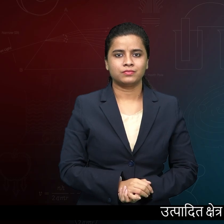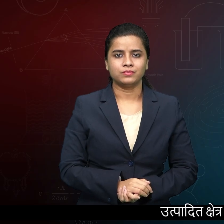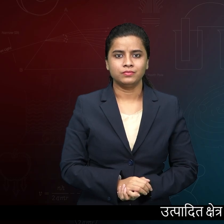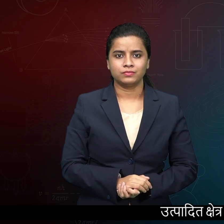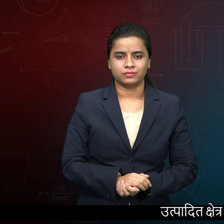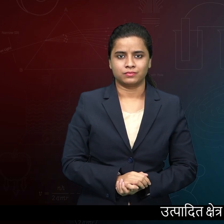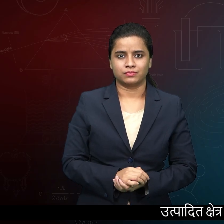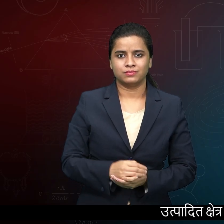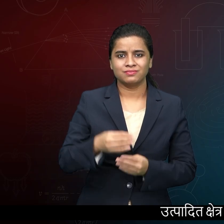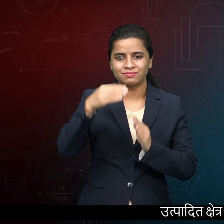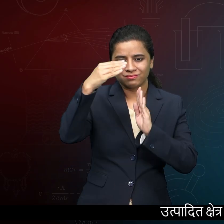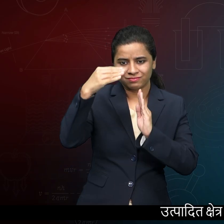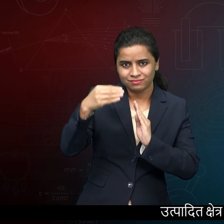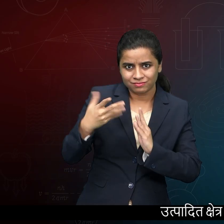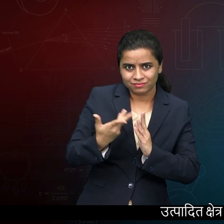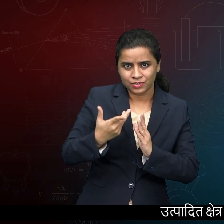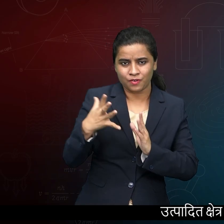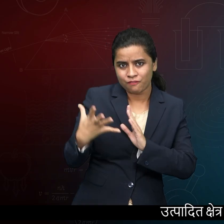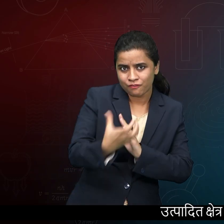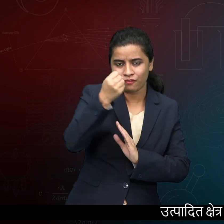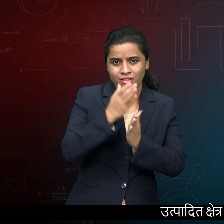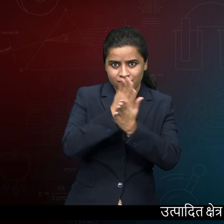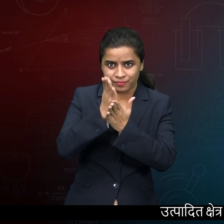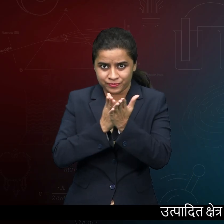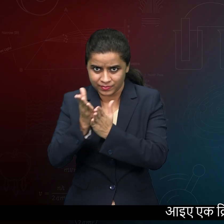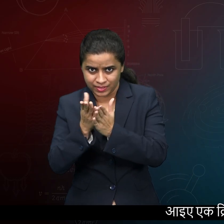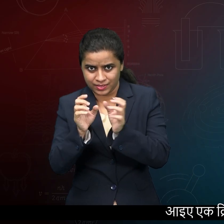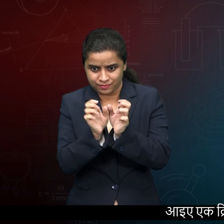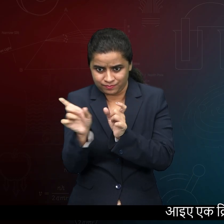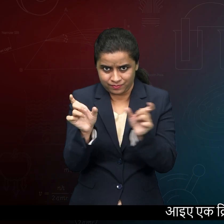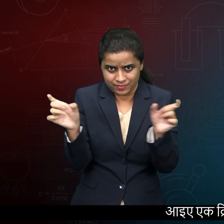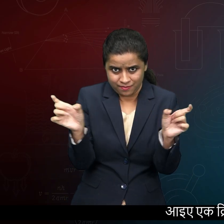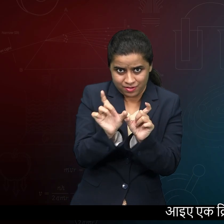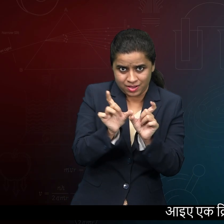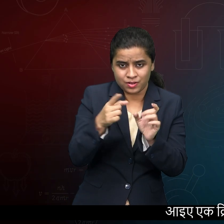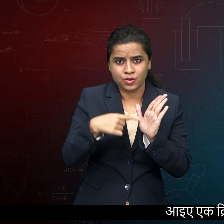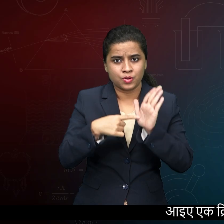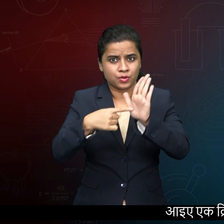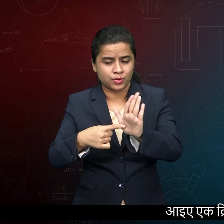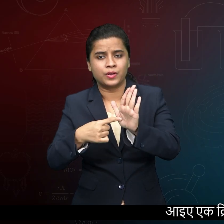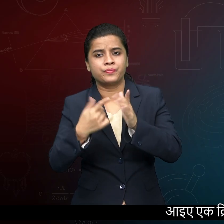उत्पादित क्षेत्र की दिशा ज्ञात करने के लिए आइए एक क्रियाकलाप पर विचार करें।